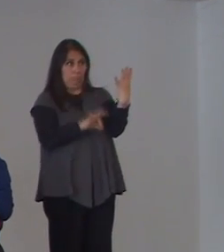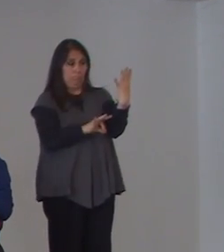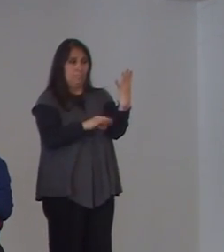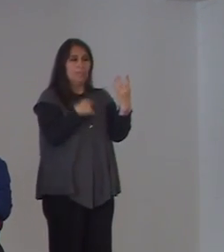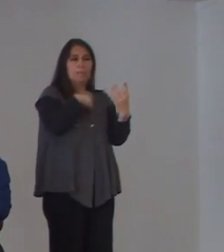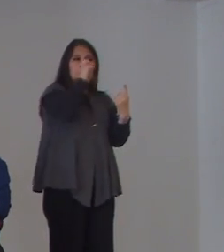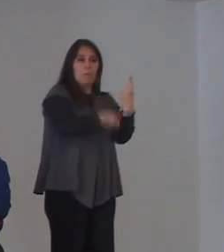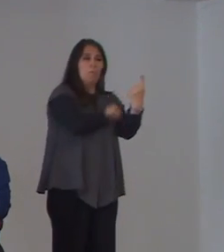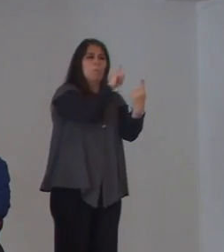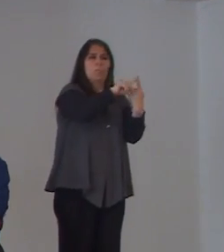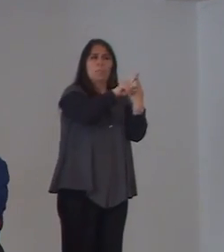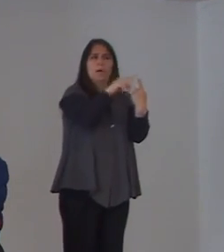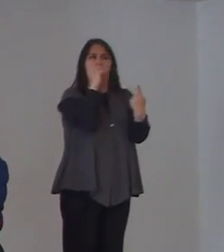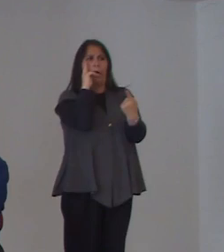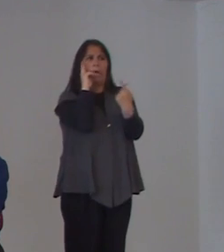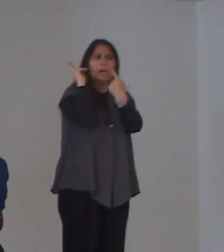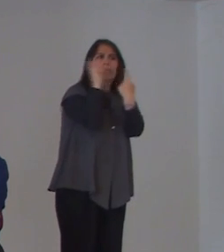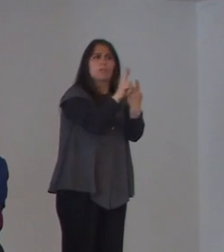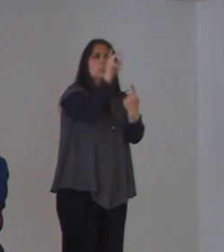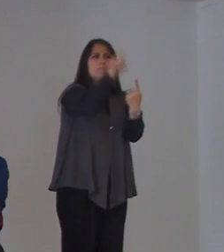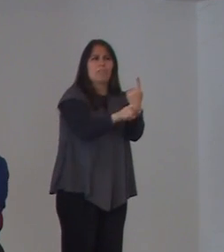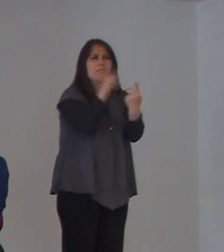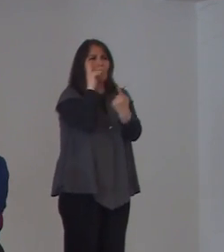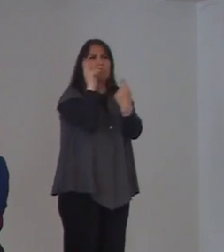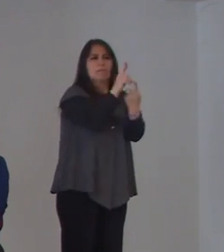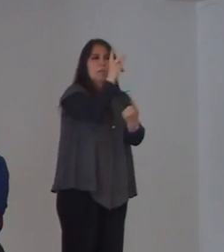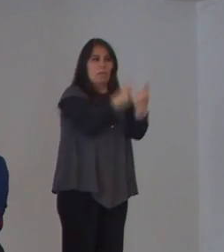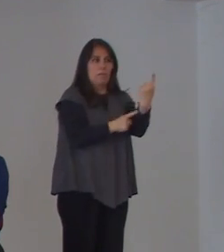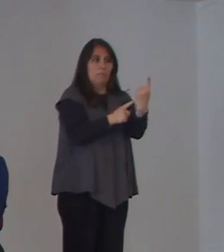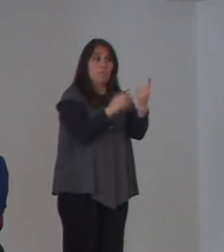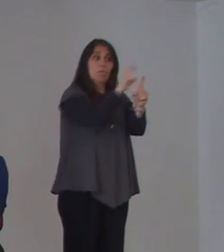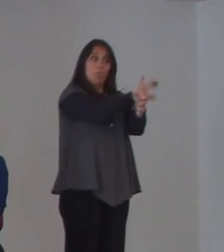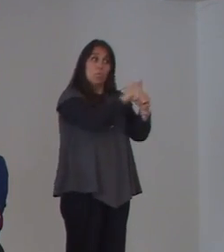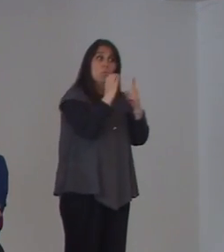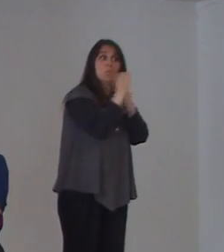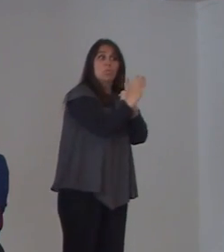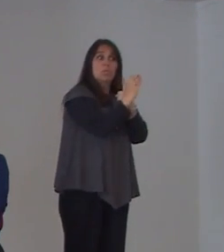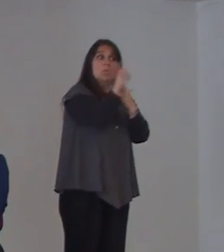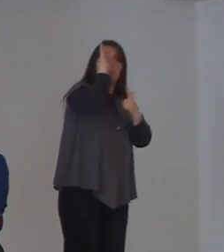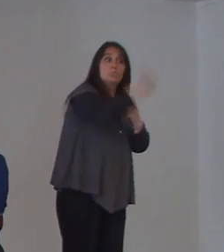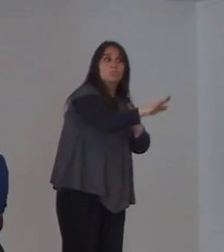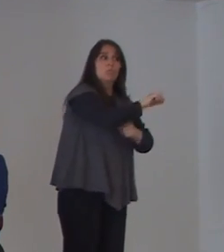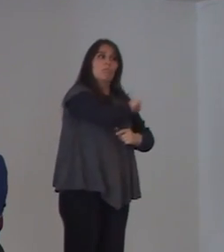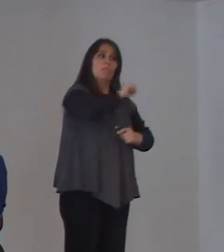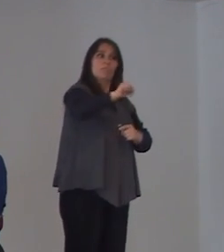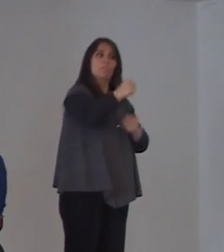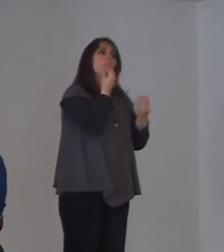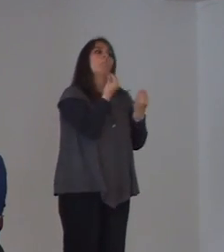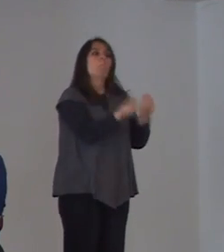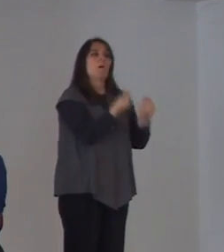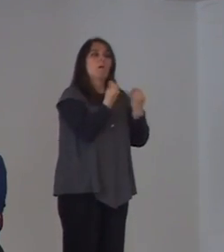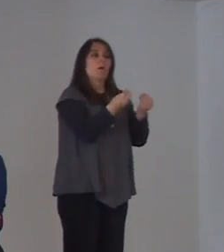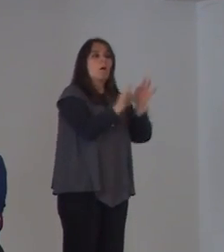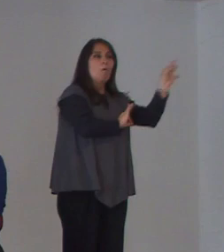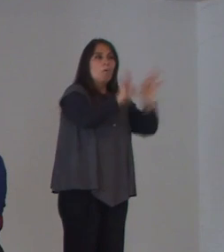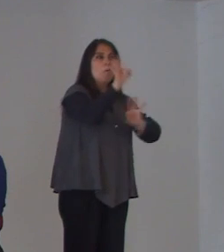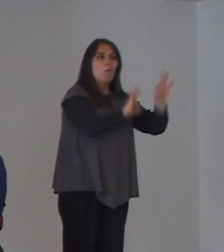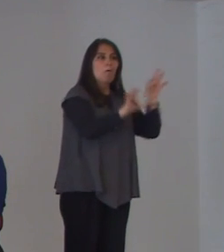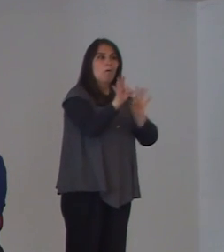que las culturas tienen todo el derecho a organizar y administrar la educación de